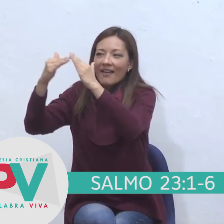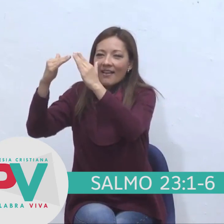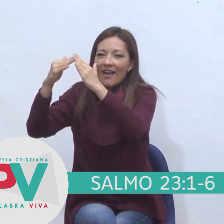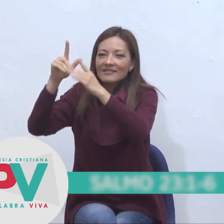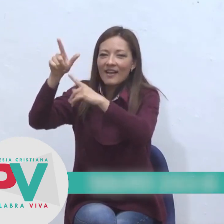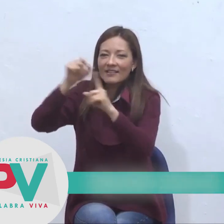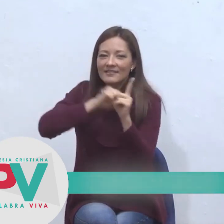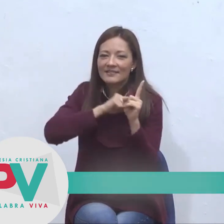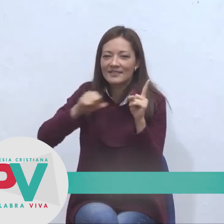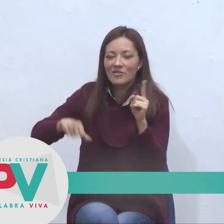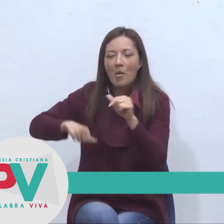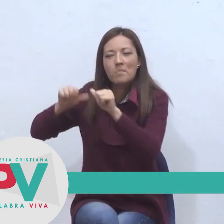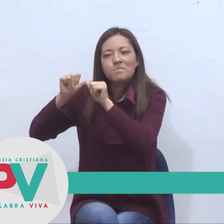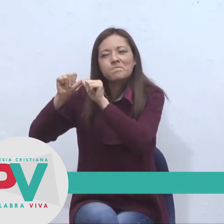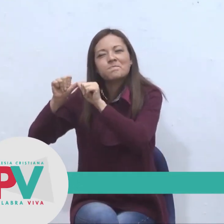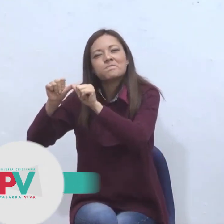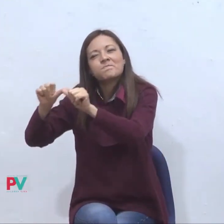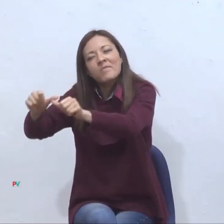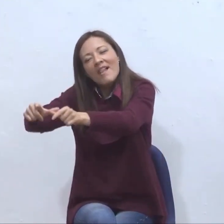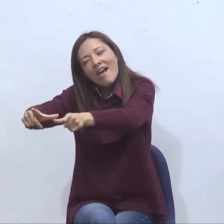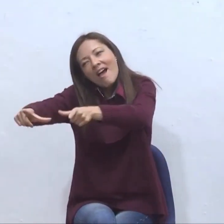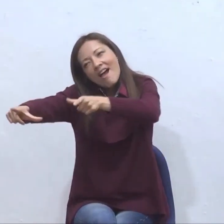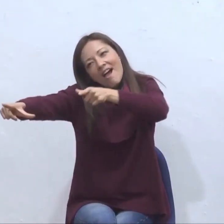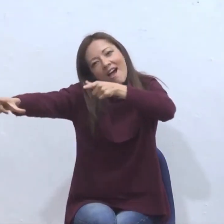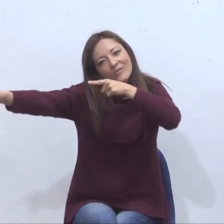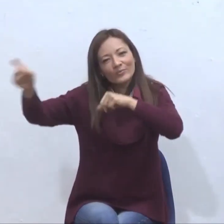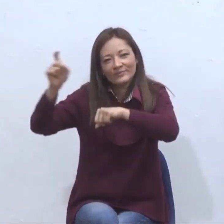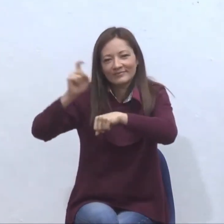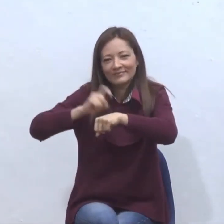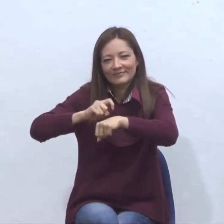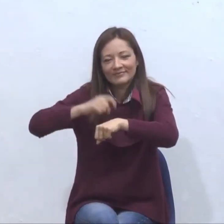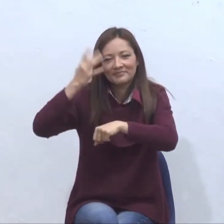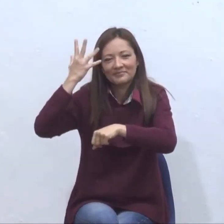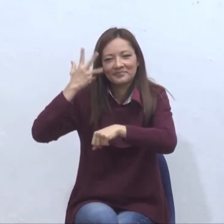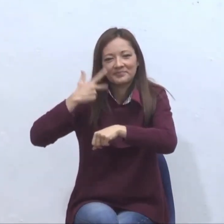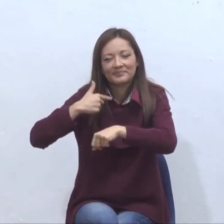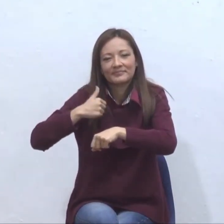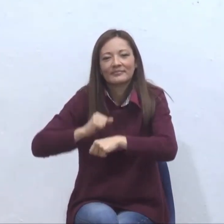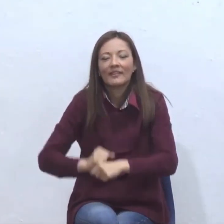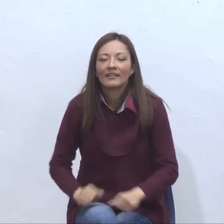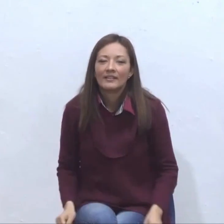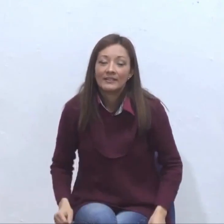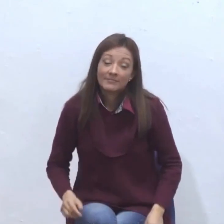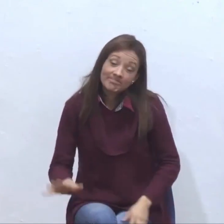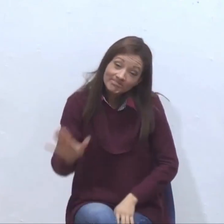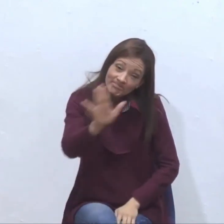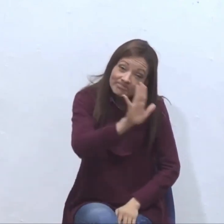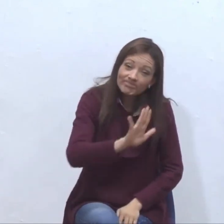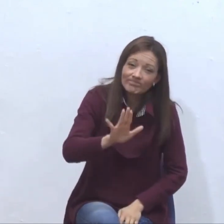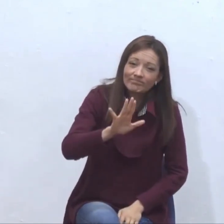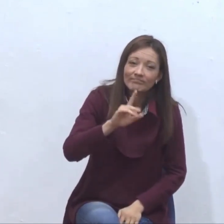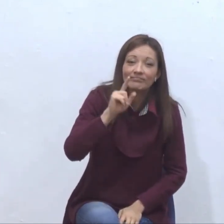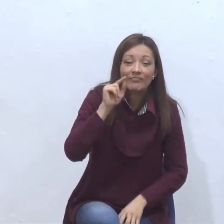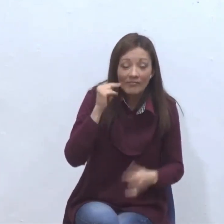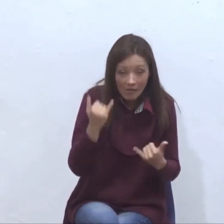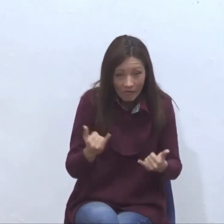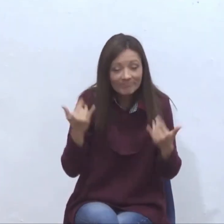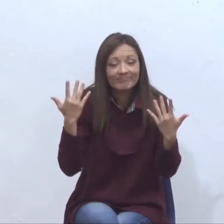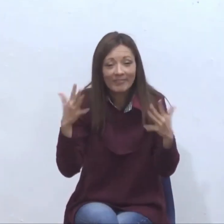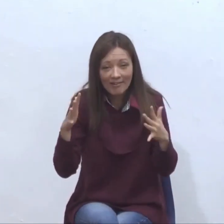Señor moraré por largos días. Mis amados, eso es lo que hoy estamos